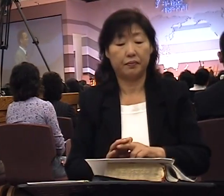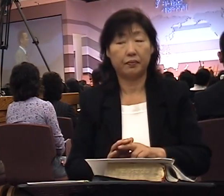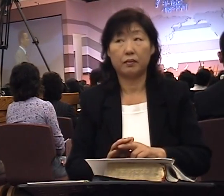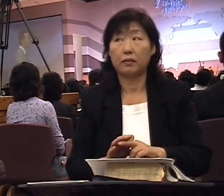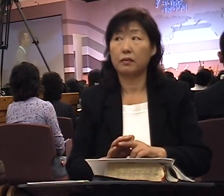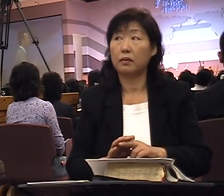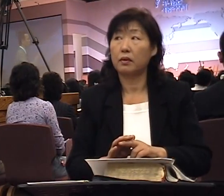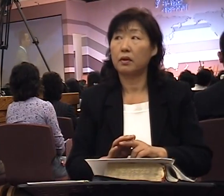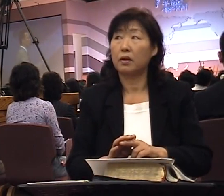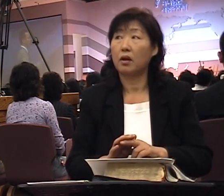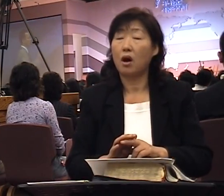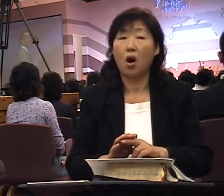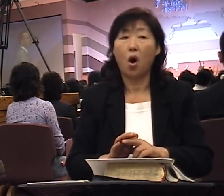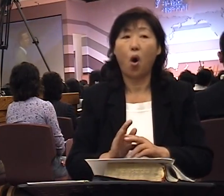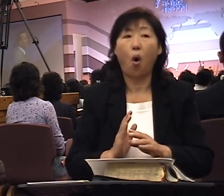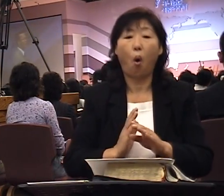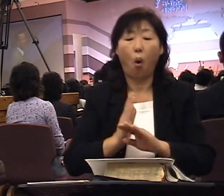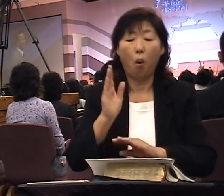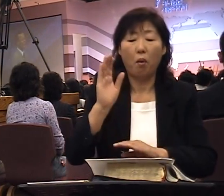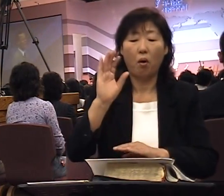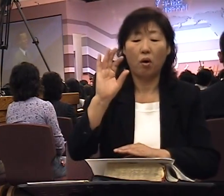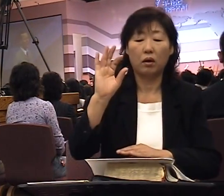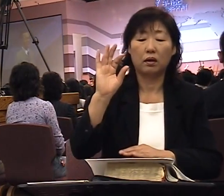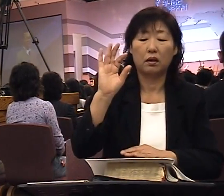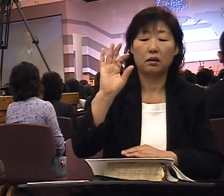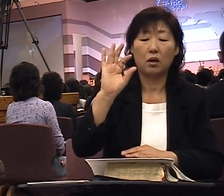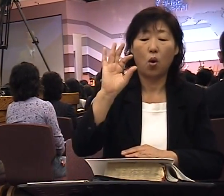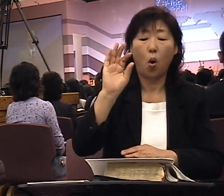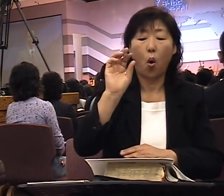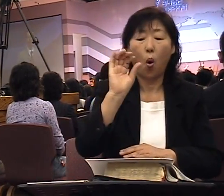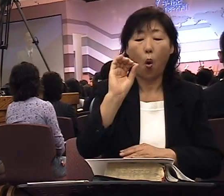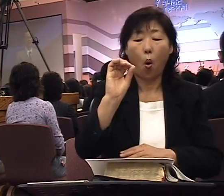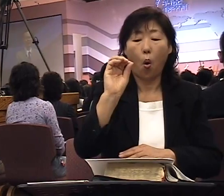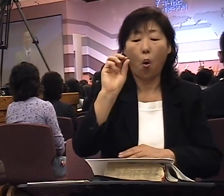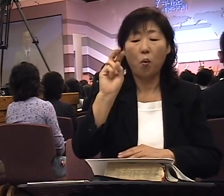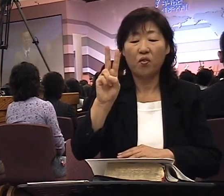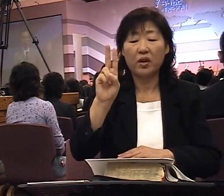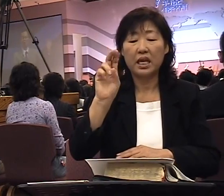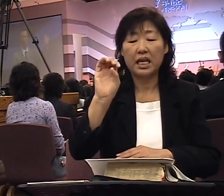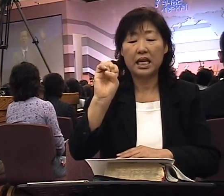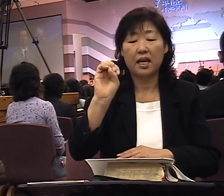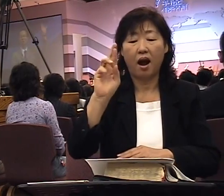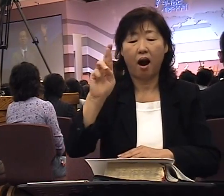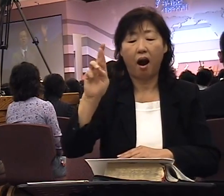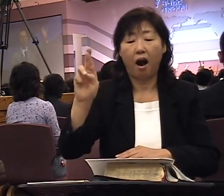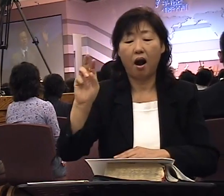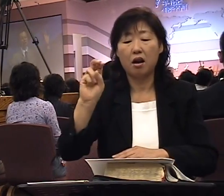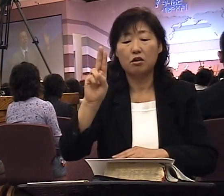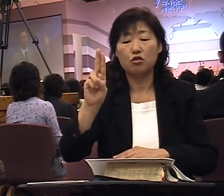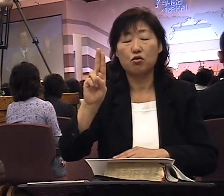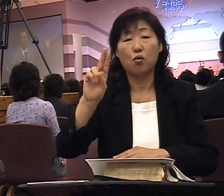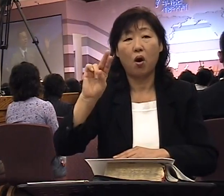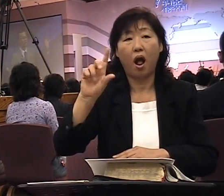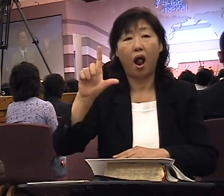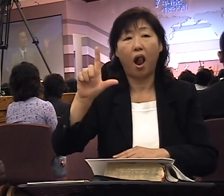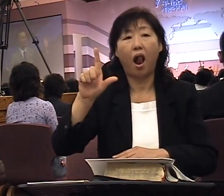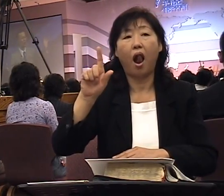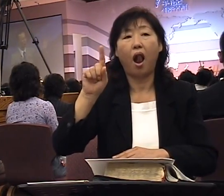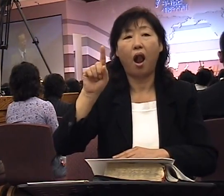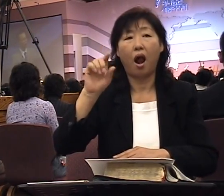그 영어 단어 overruling presence of God 참 파워풀한 단어입니다. overruling presence of